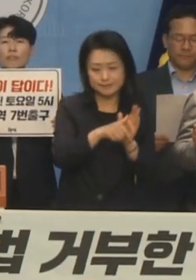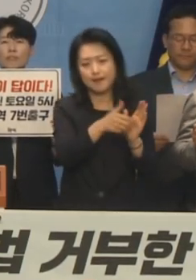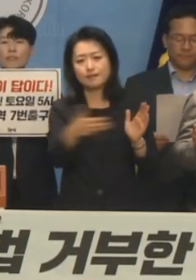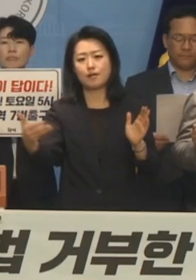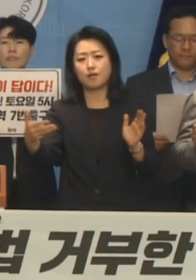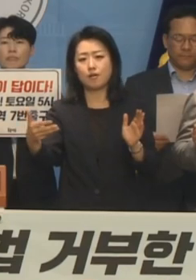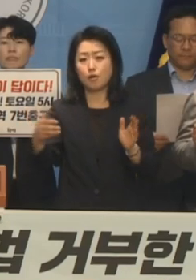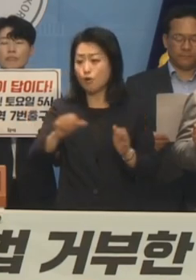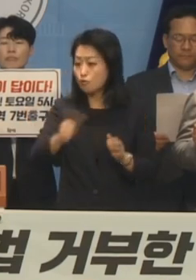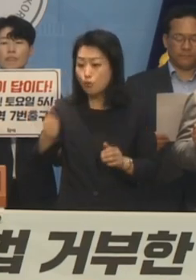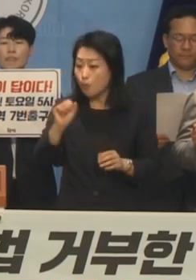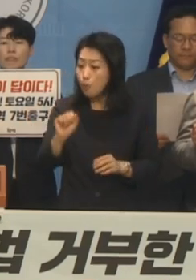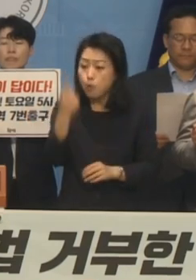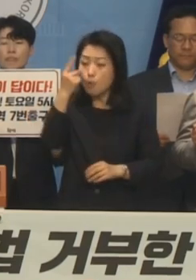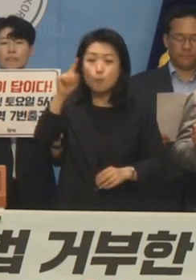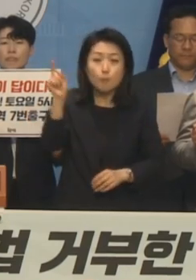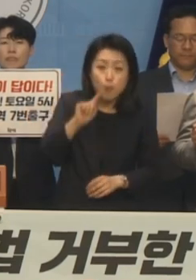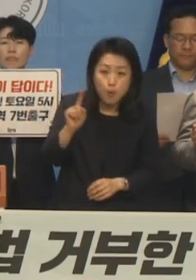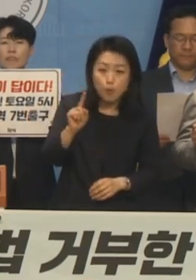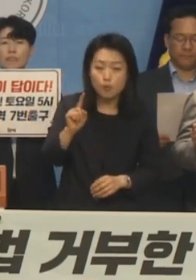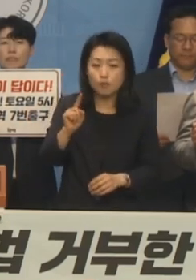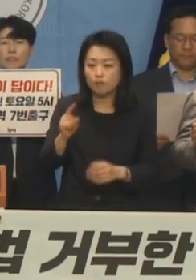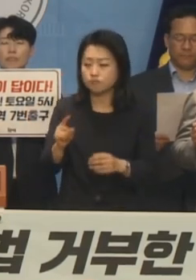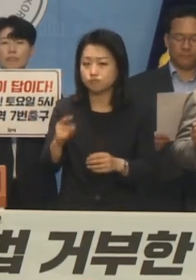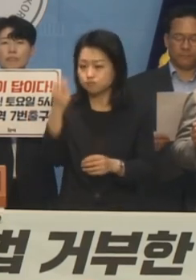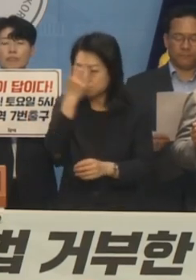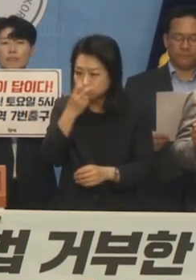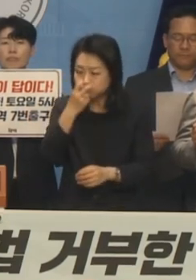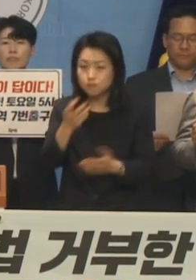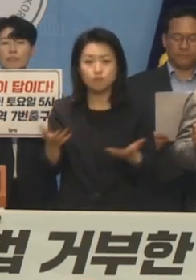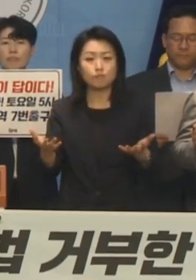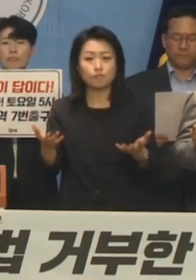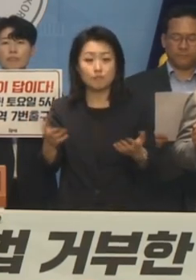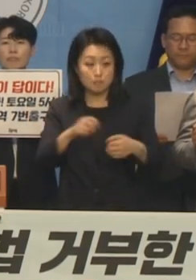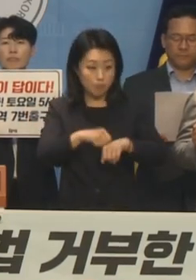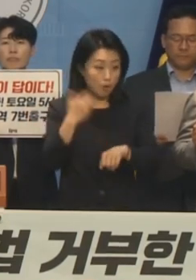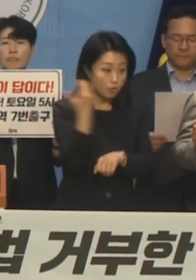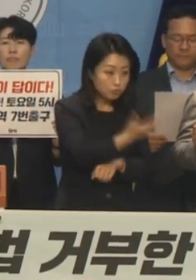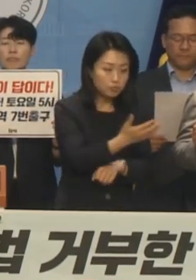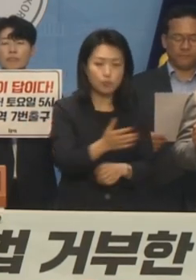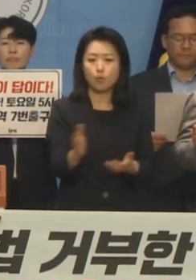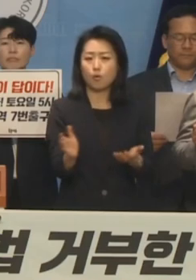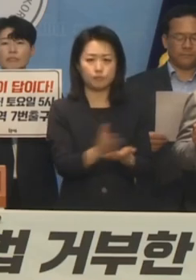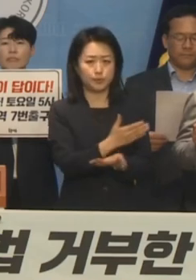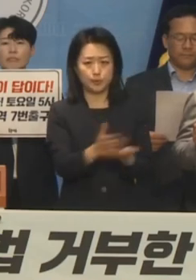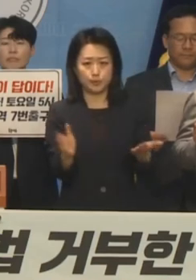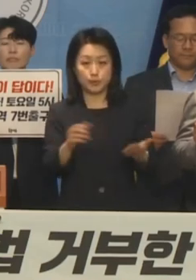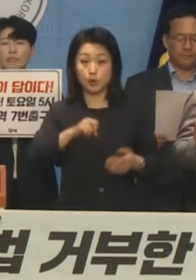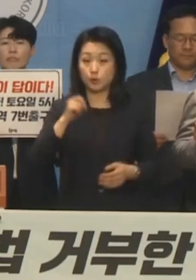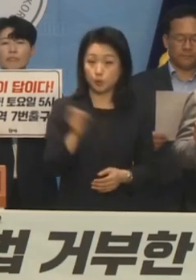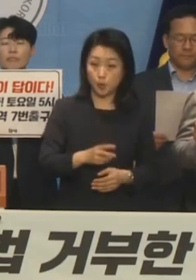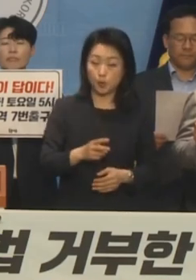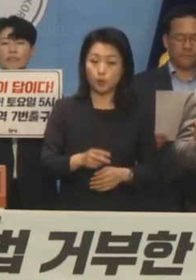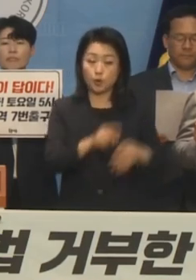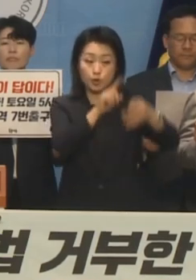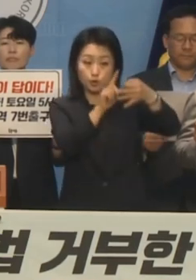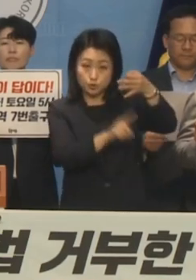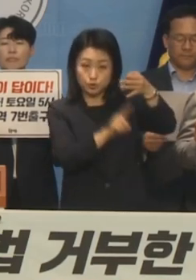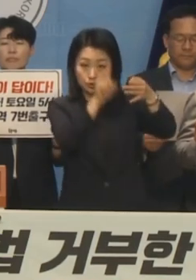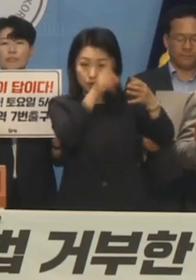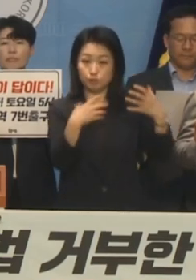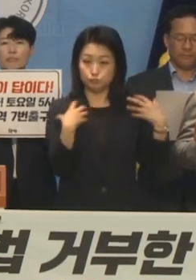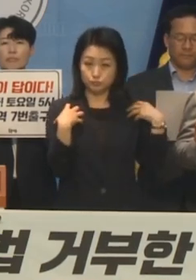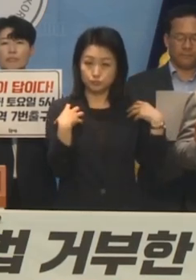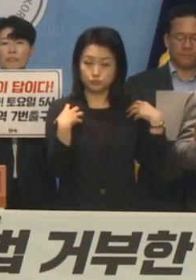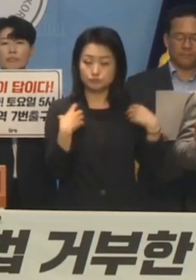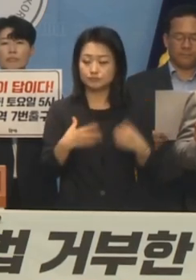최혜병이 왜 죽었는지 밝혀진 것도 없고 처벌받은 사람도 없다. 심지어 윤석열